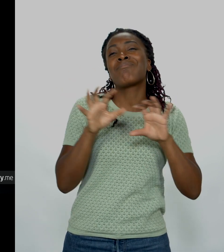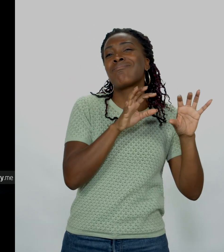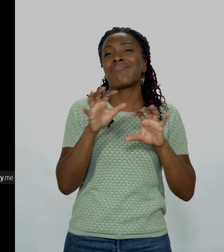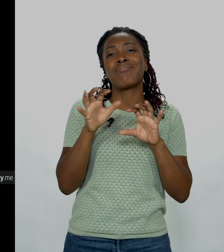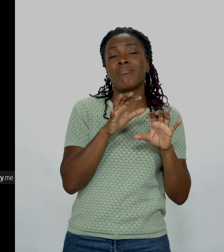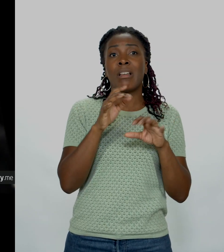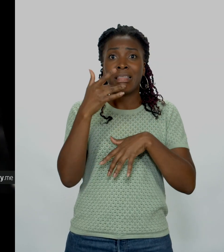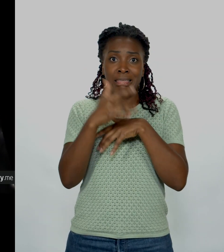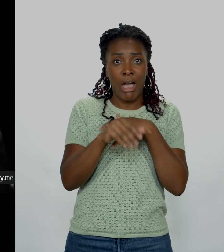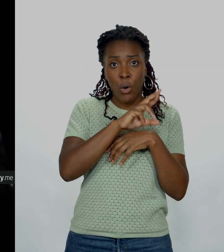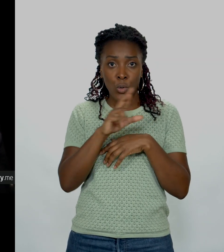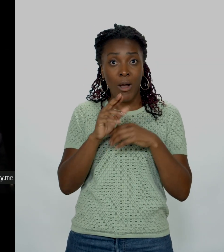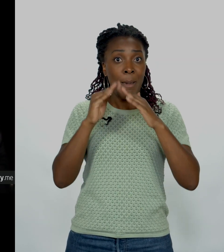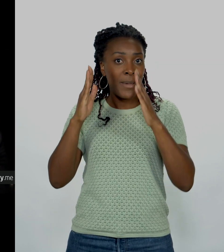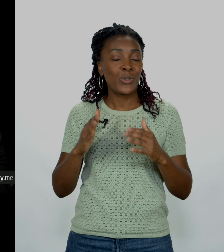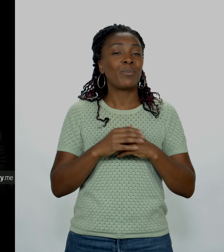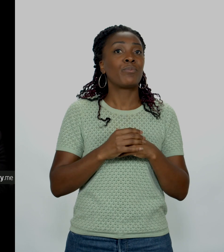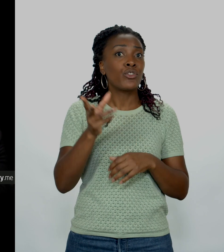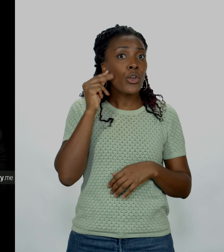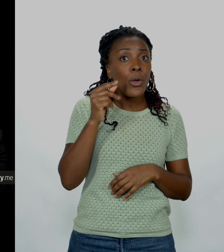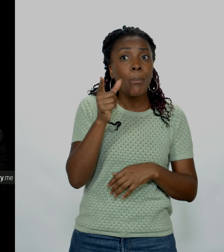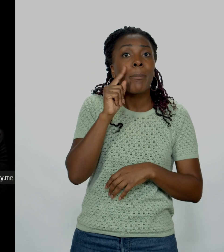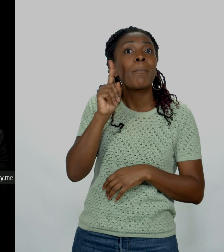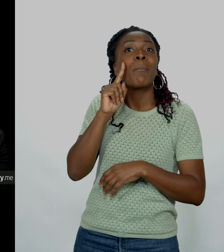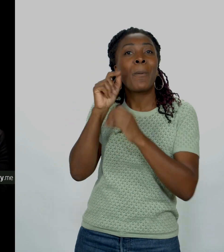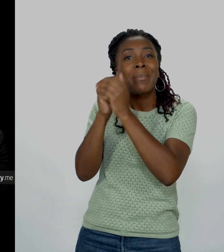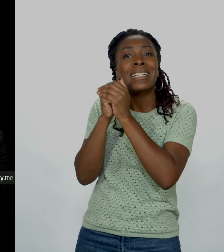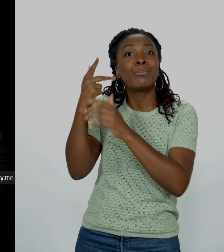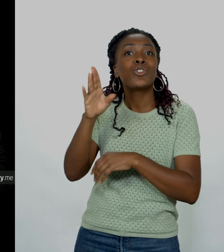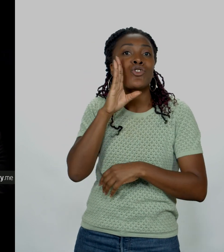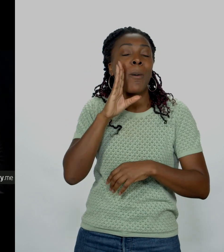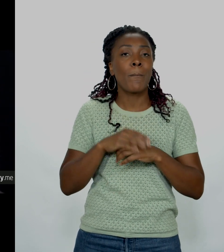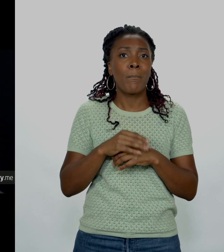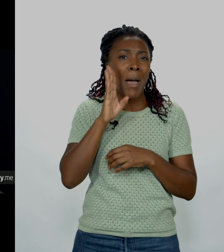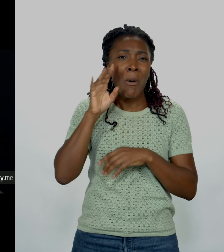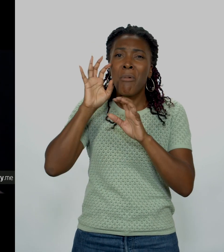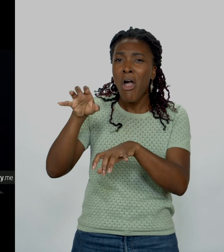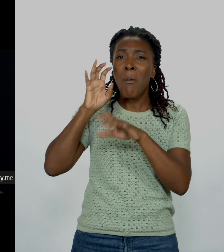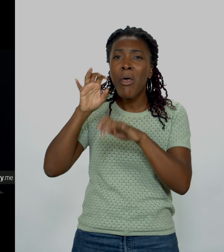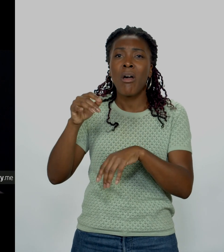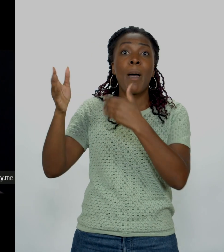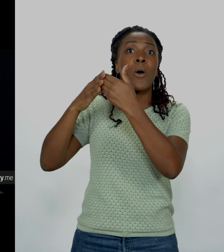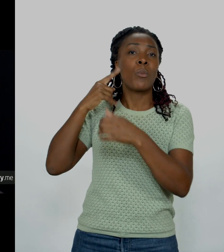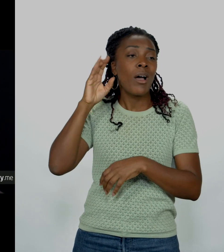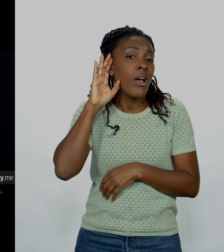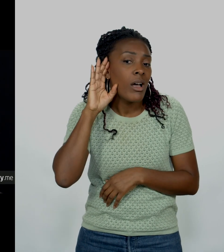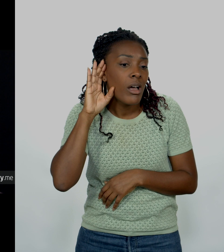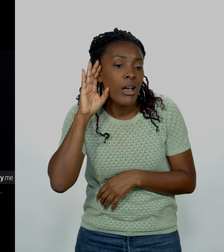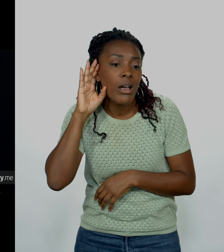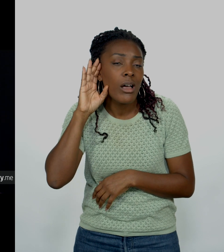revenue très très tard. À 2h du matin, j'ai entendu mes parents prier dans la chambre. Ma mère, elle